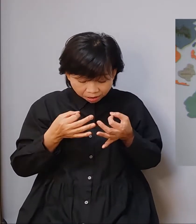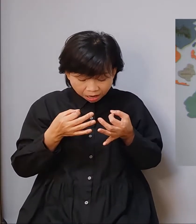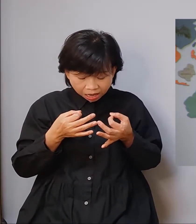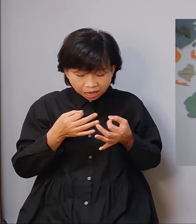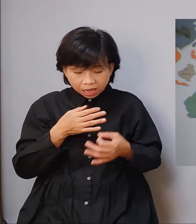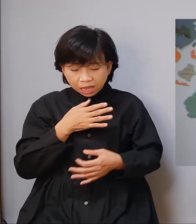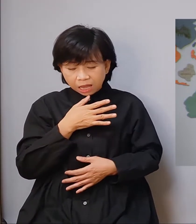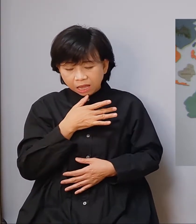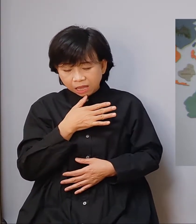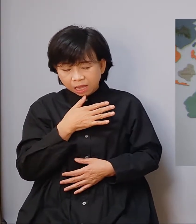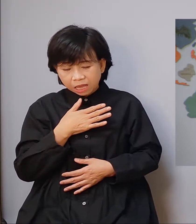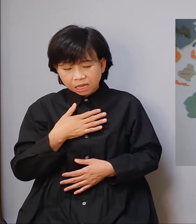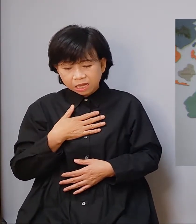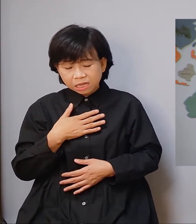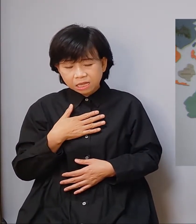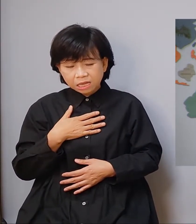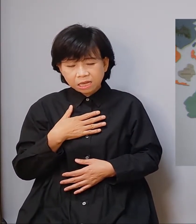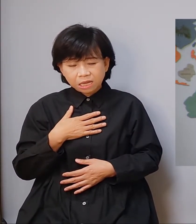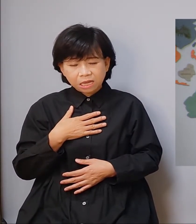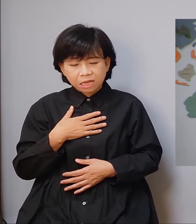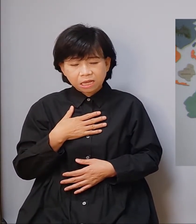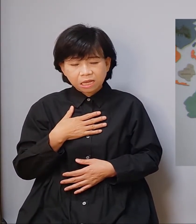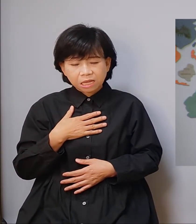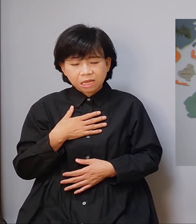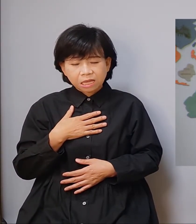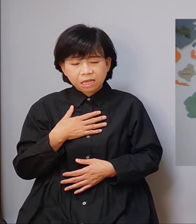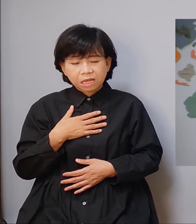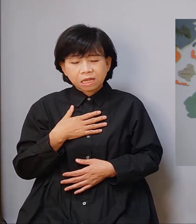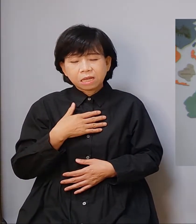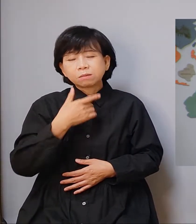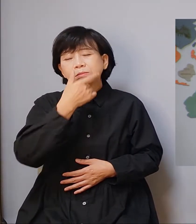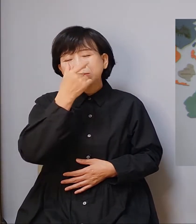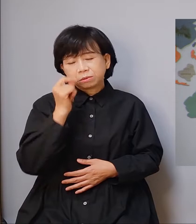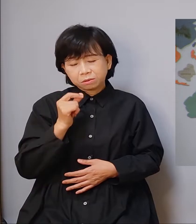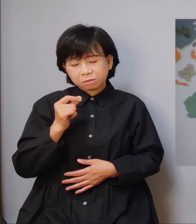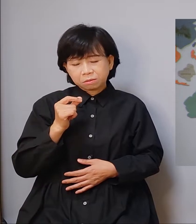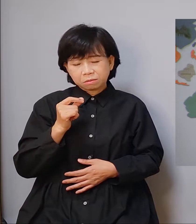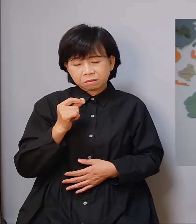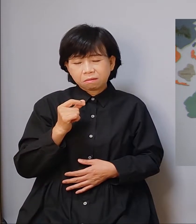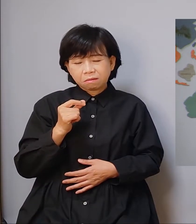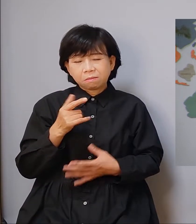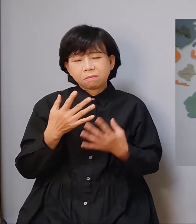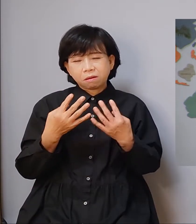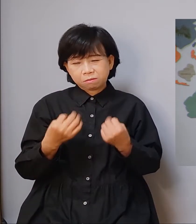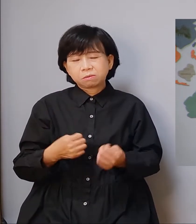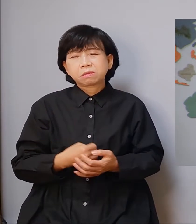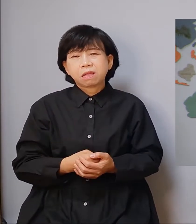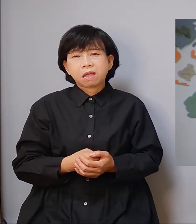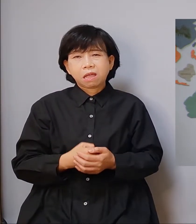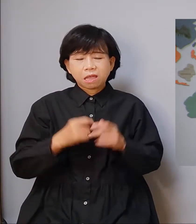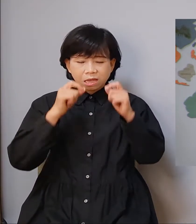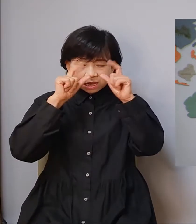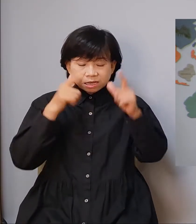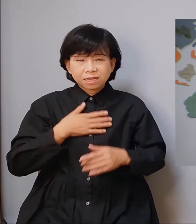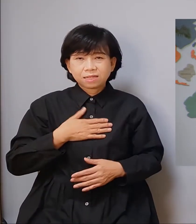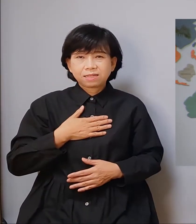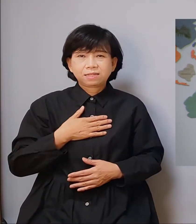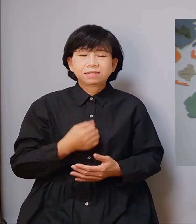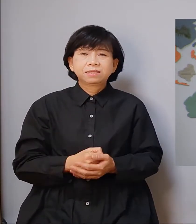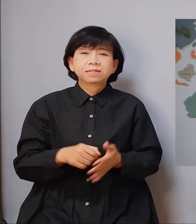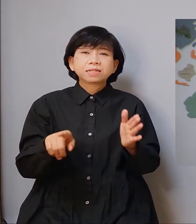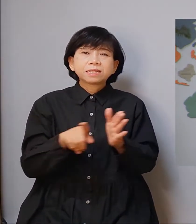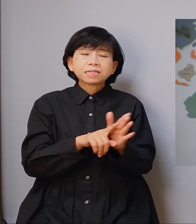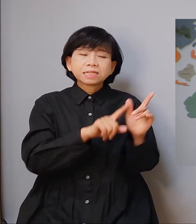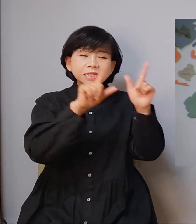이제는 내가 신앙으로 무장이 되어 있겠지 해서 신앙의